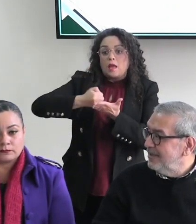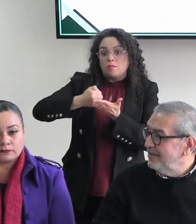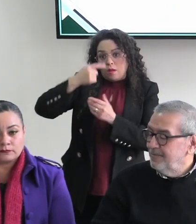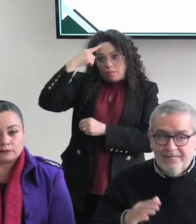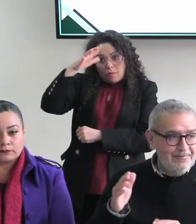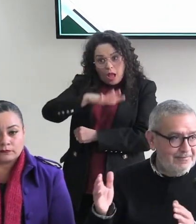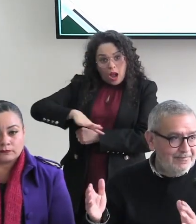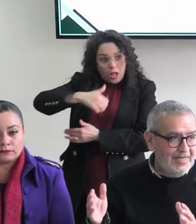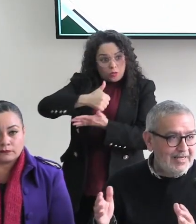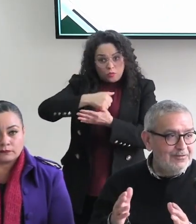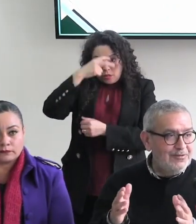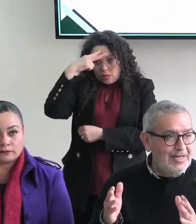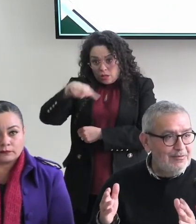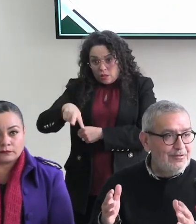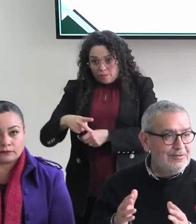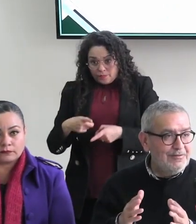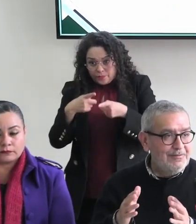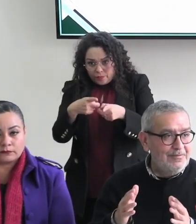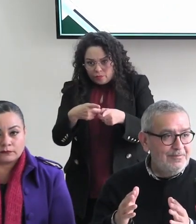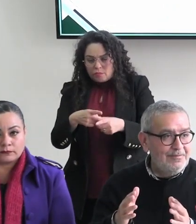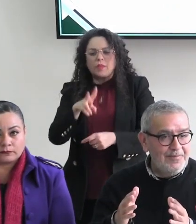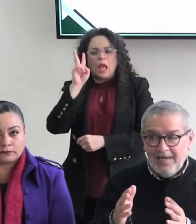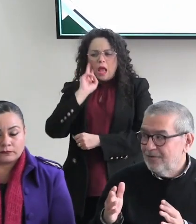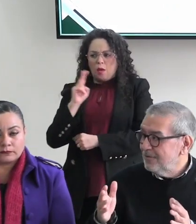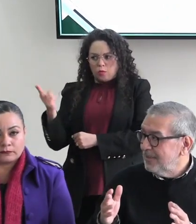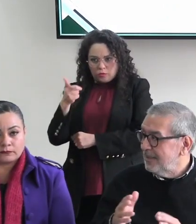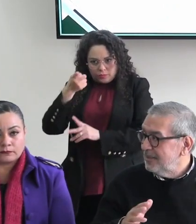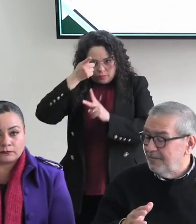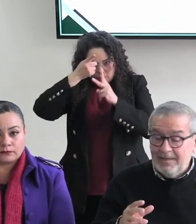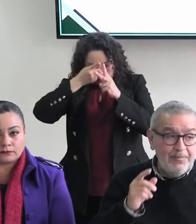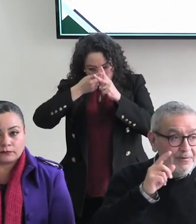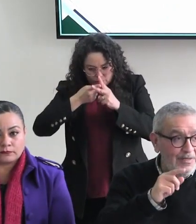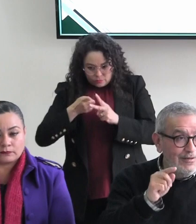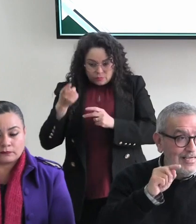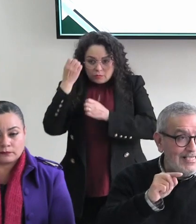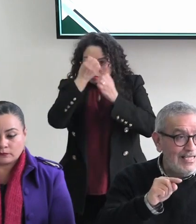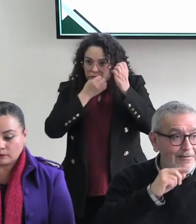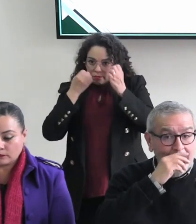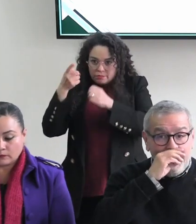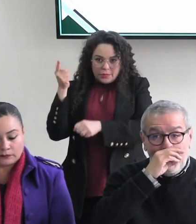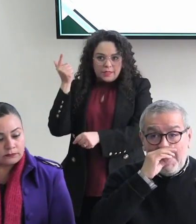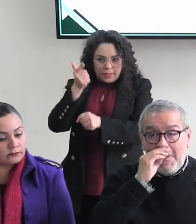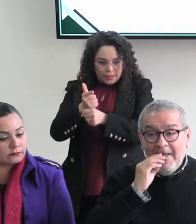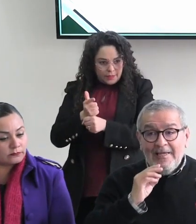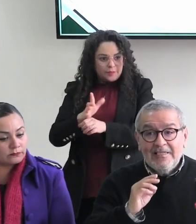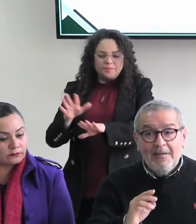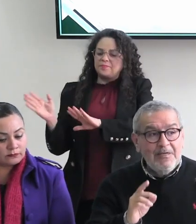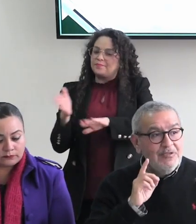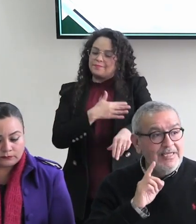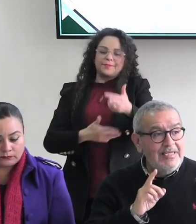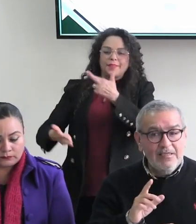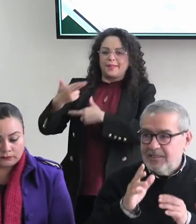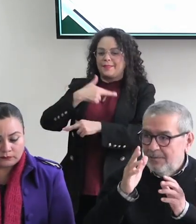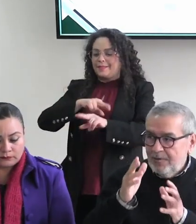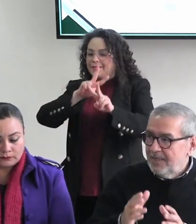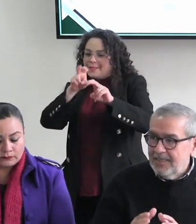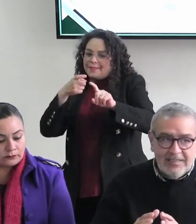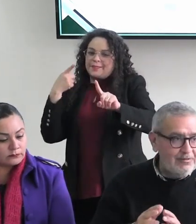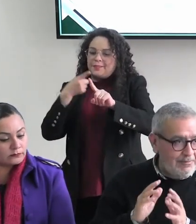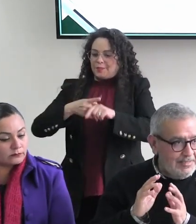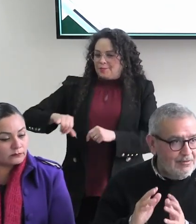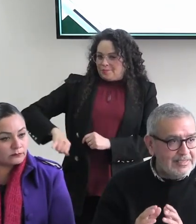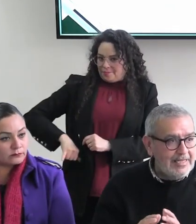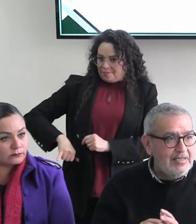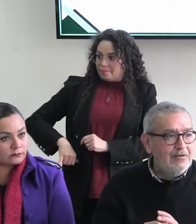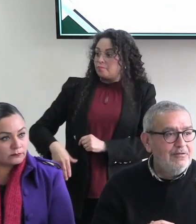ciudad. Hagan sus cálculos, véanlos ustedes y verán. Pero bueno, regresando. Saben ustedes, está muy bien